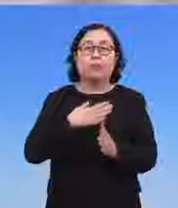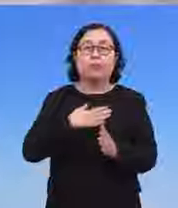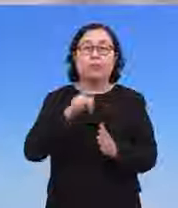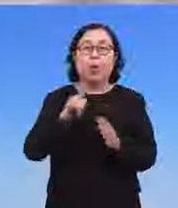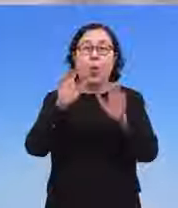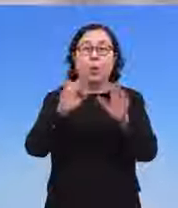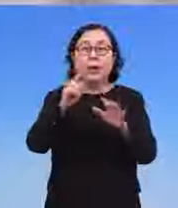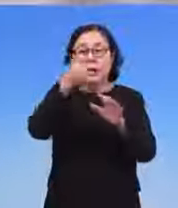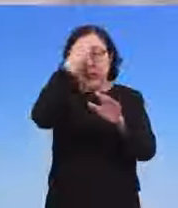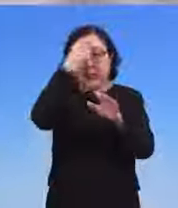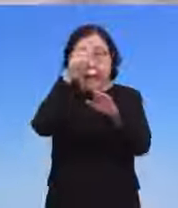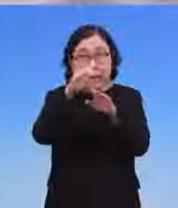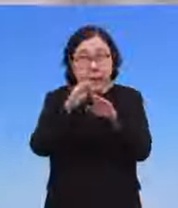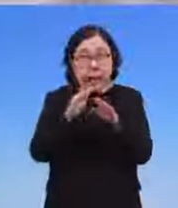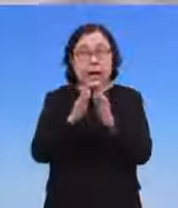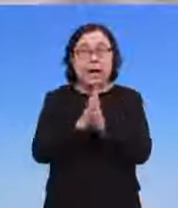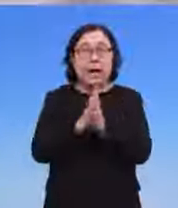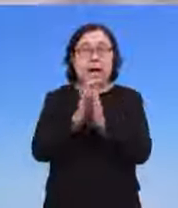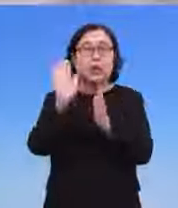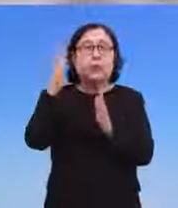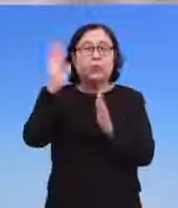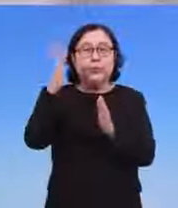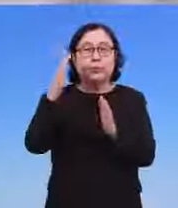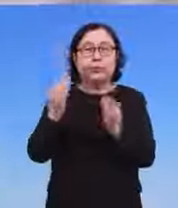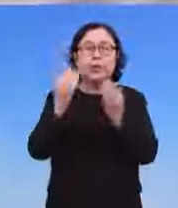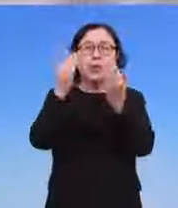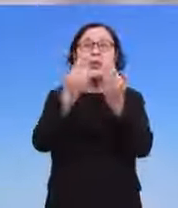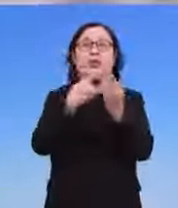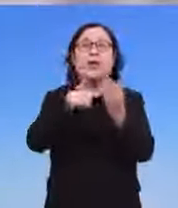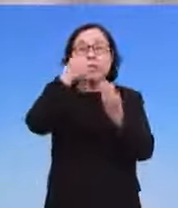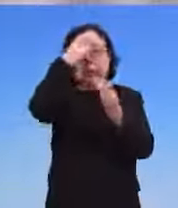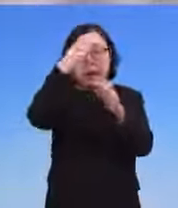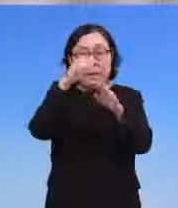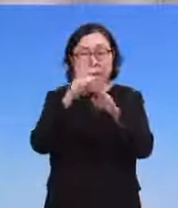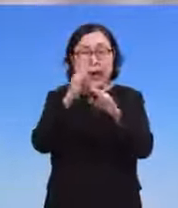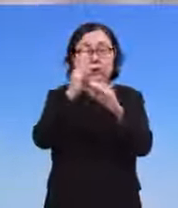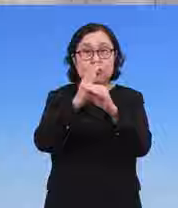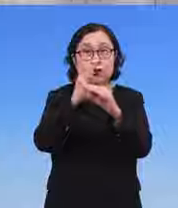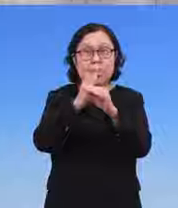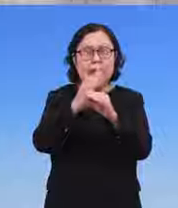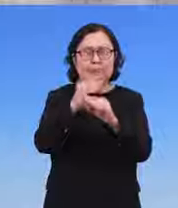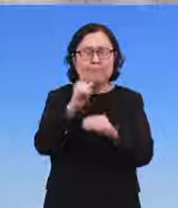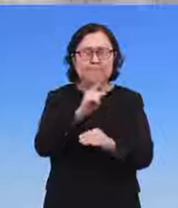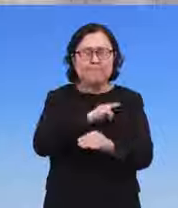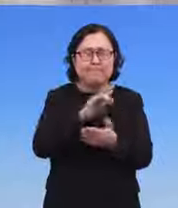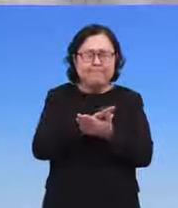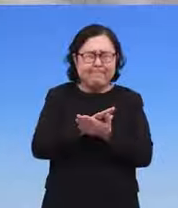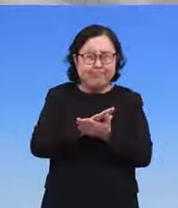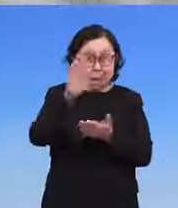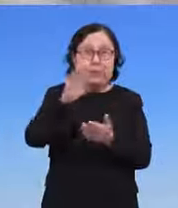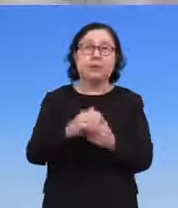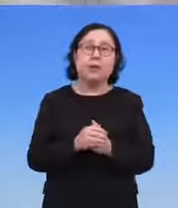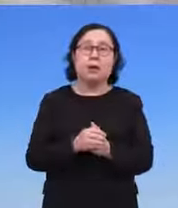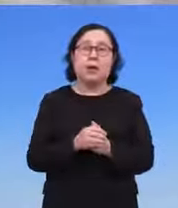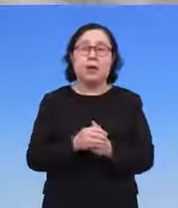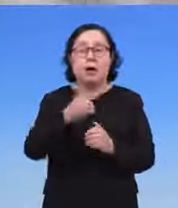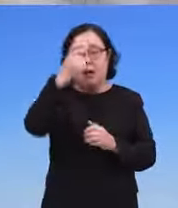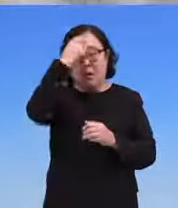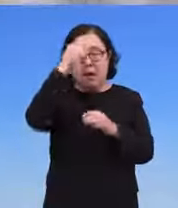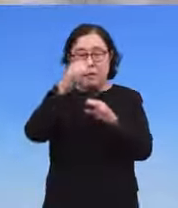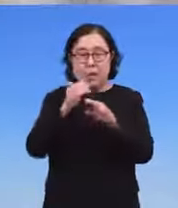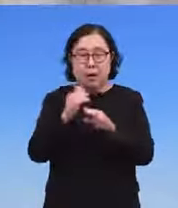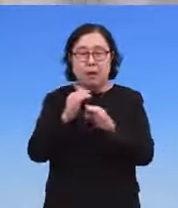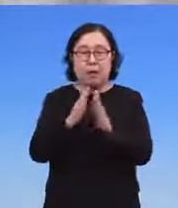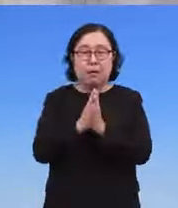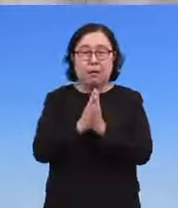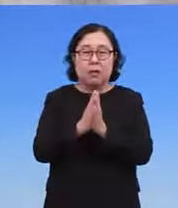이 예배가 요 근래에 드렸던 예배 중에 가장 뜨겁습니다. 예배실에 딱 들어와서 자리에 딱 앉는데 갑자기